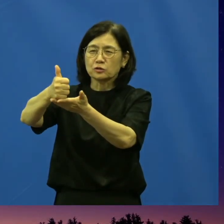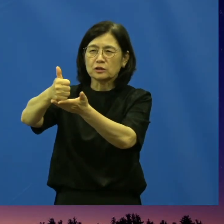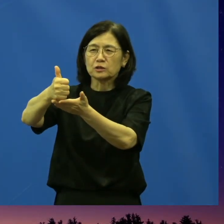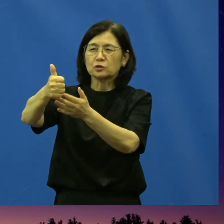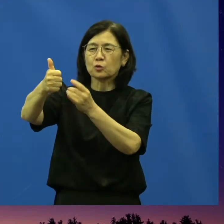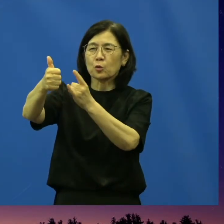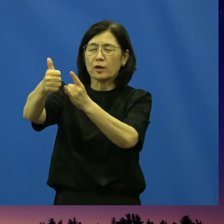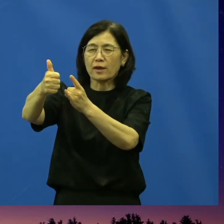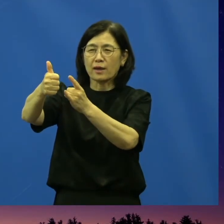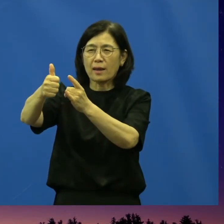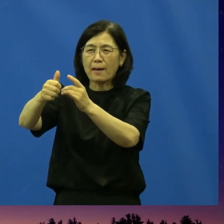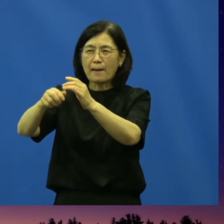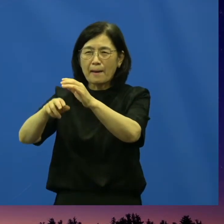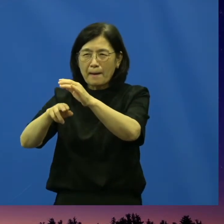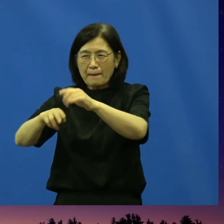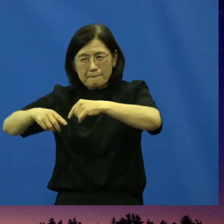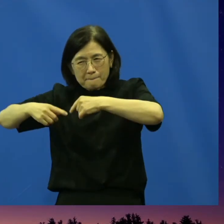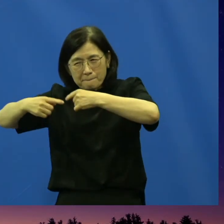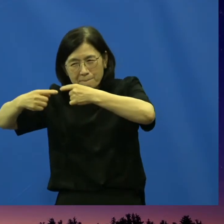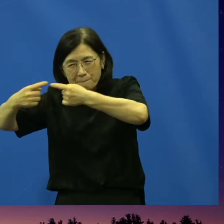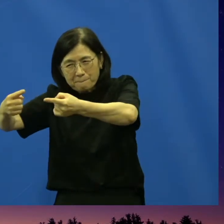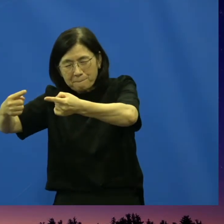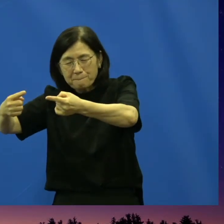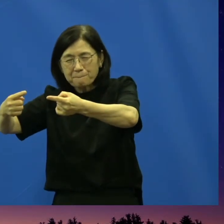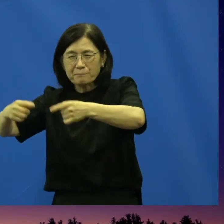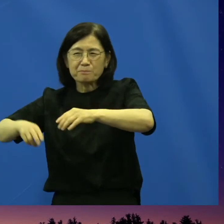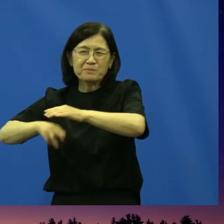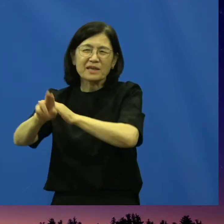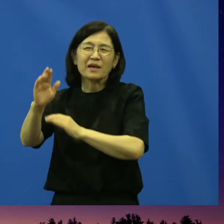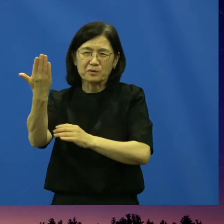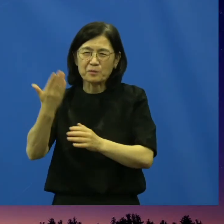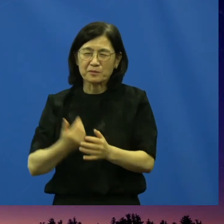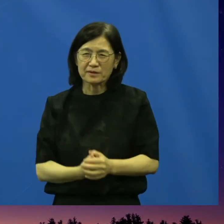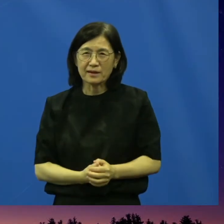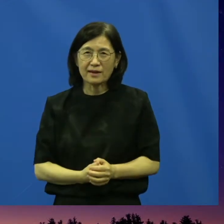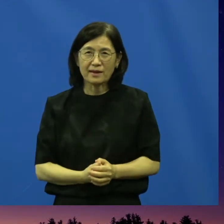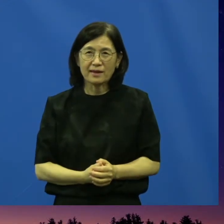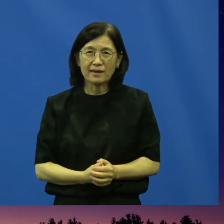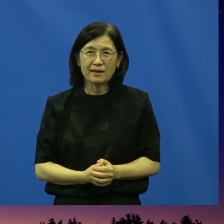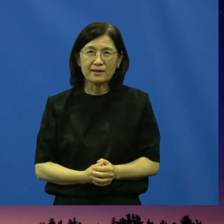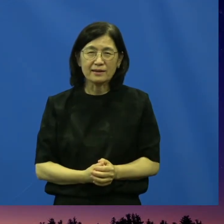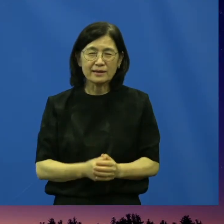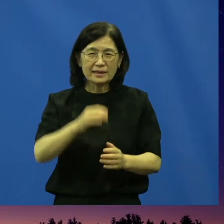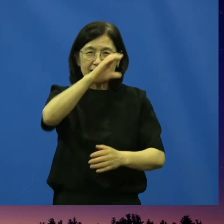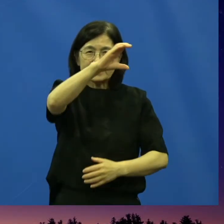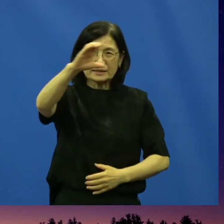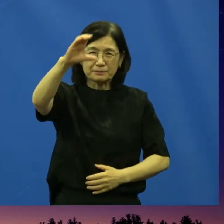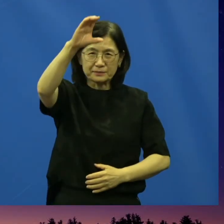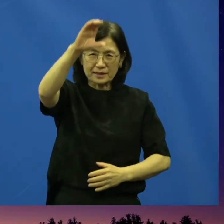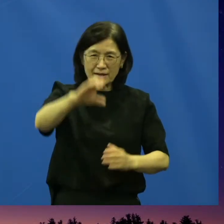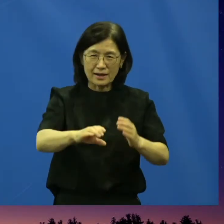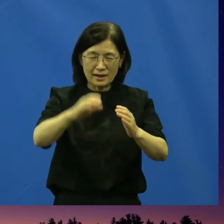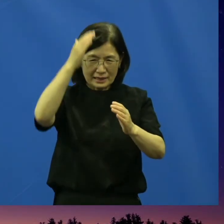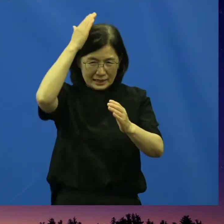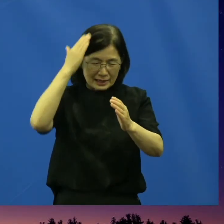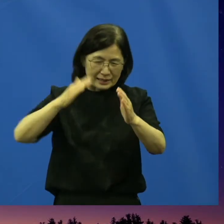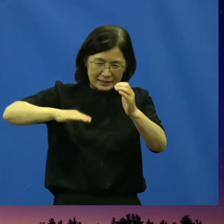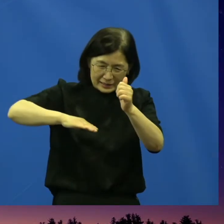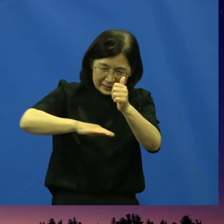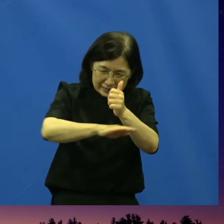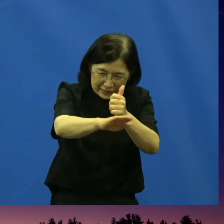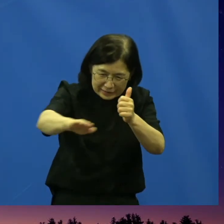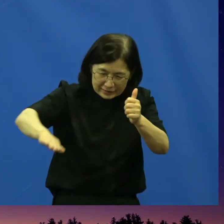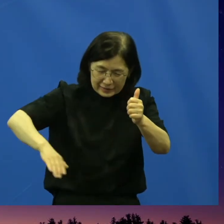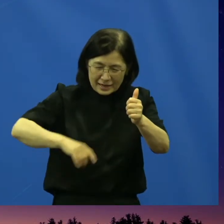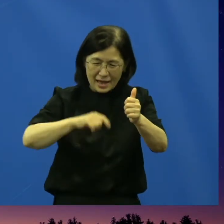이 죄인이 피할 곳이 어디냐? 케데스라는, 케데스, 십자가 그늘 아래. 그래서 우리가 죄를 짓고 실수를